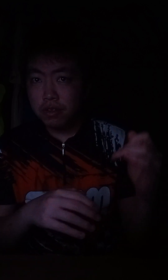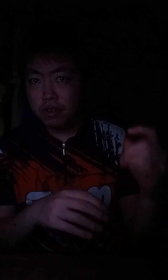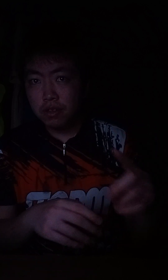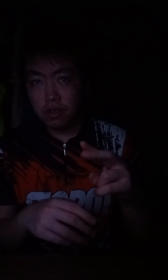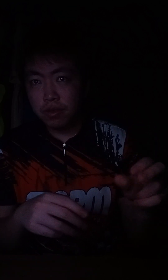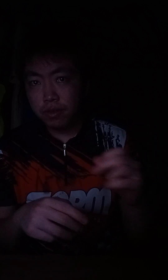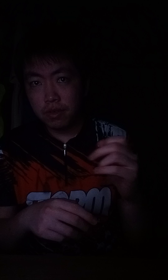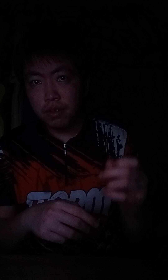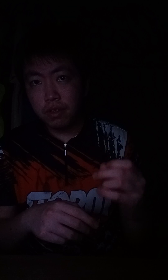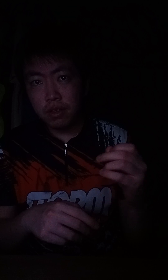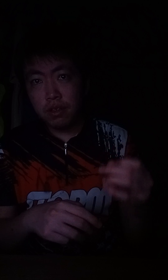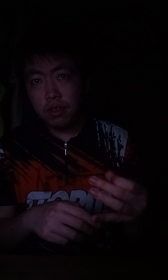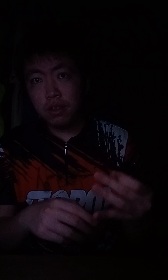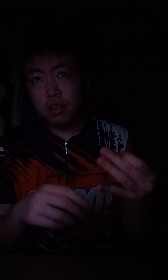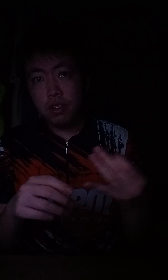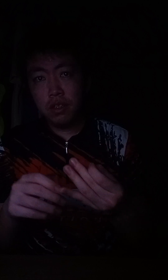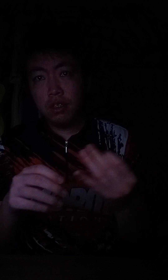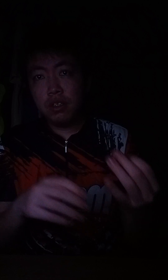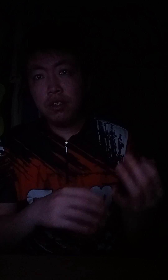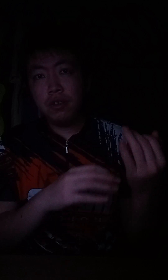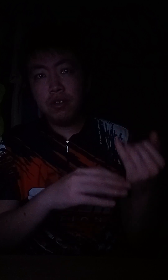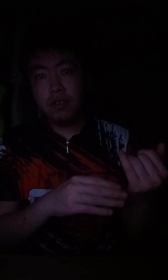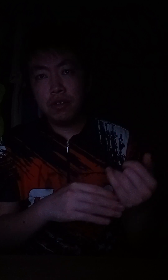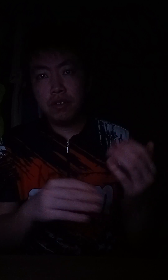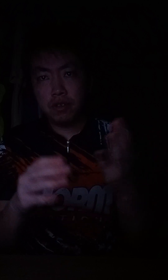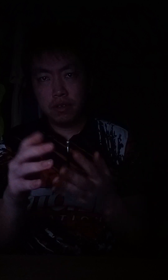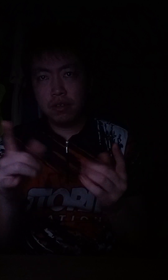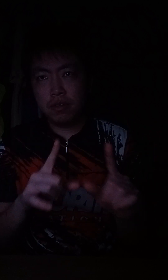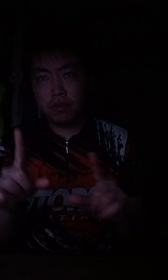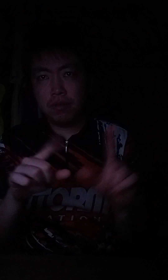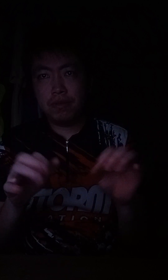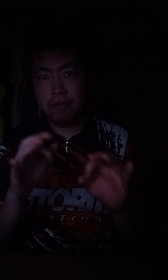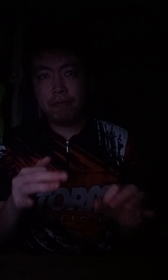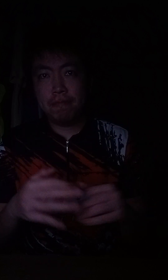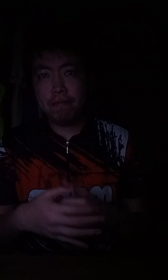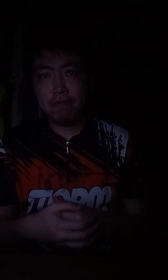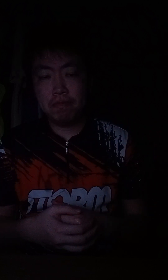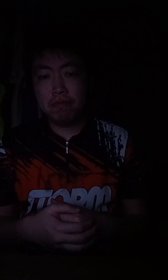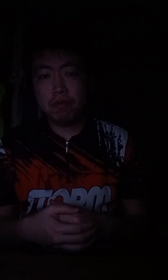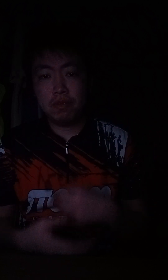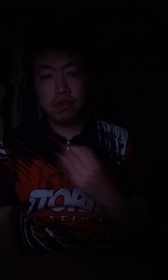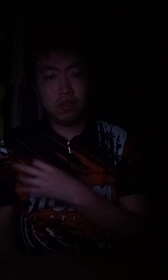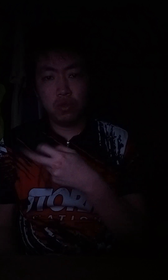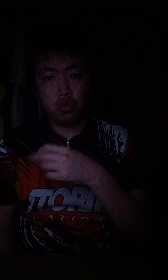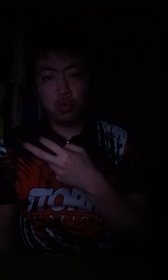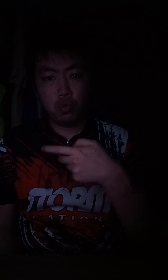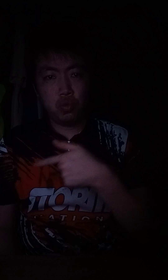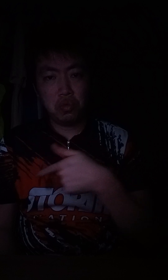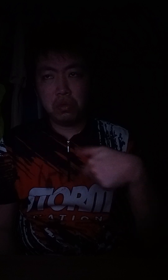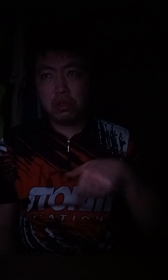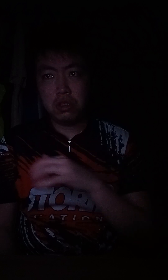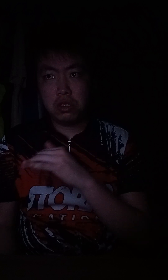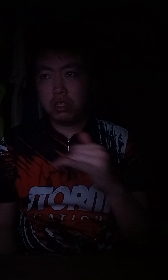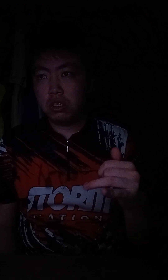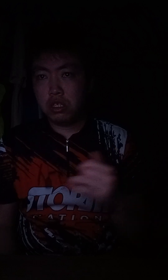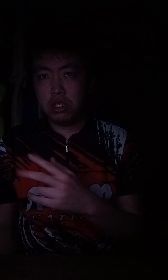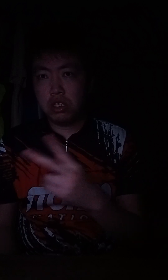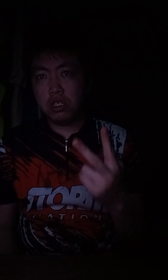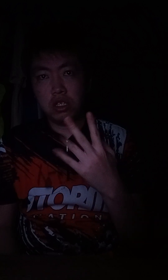이메일을 보내야 하고 표준 문구도 마련됐습니다. 또 법정 최고금리는 연 24%로